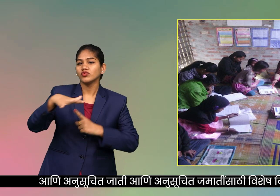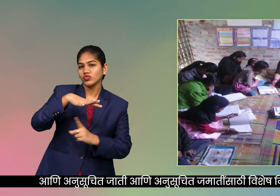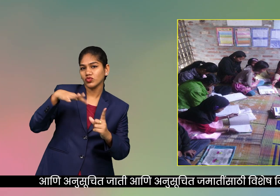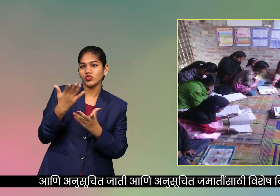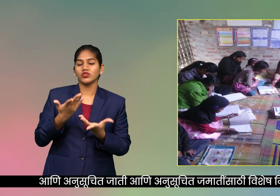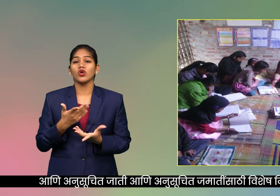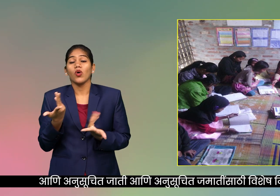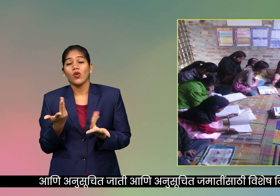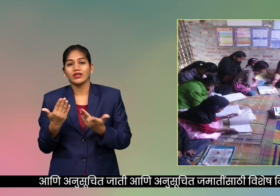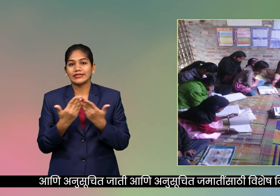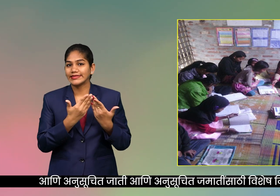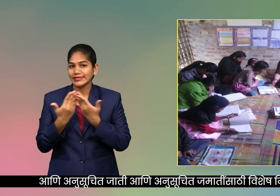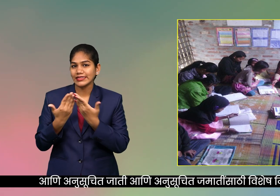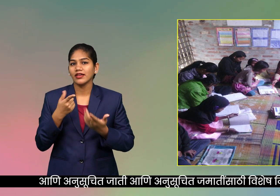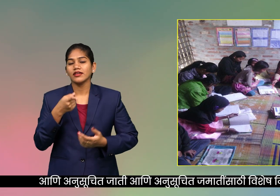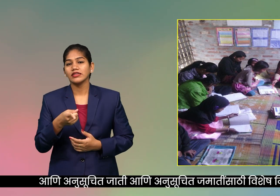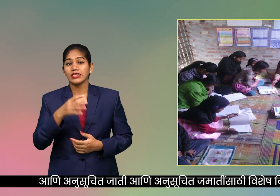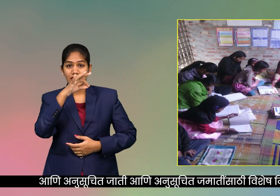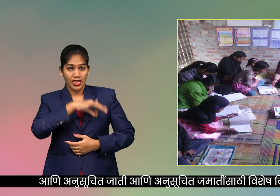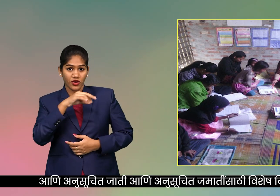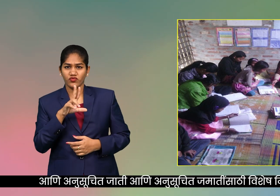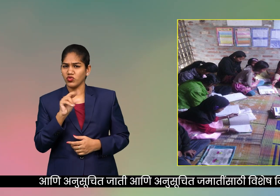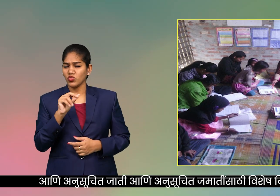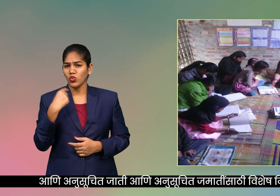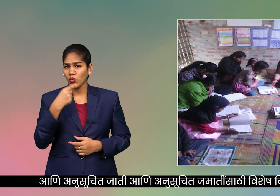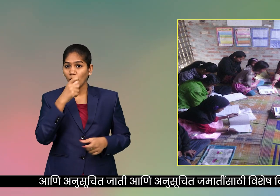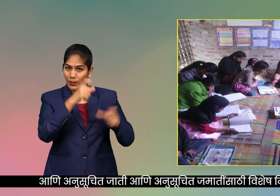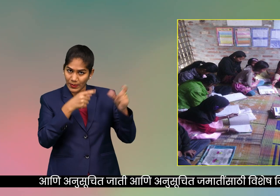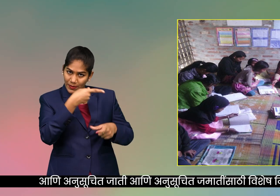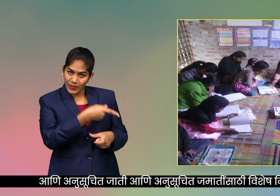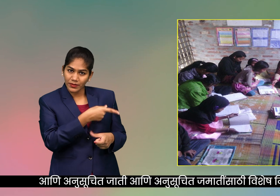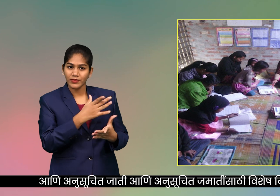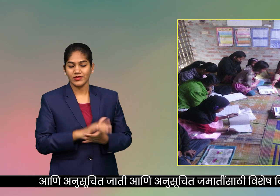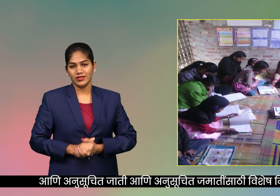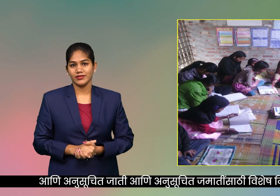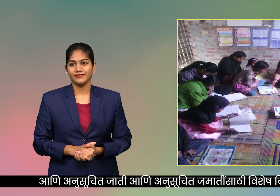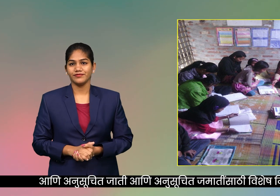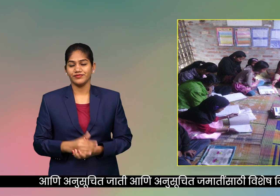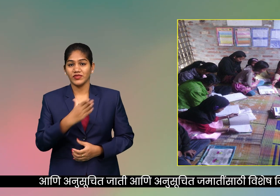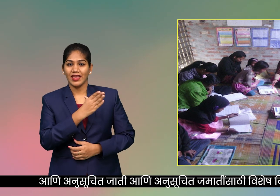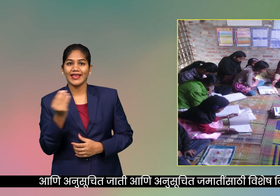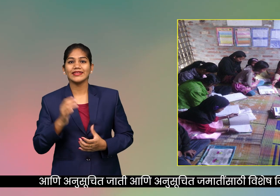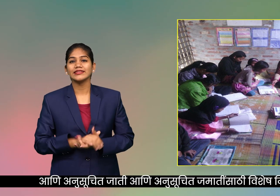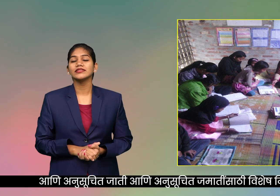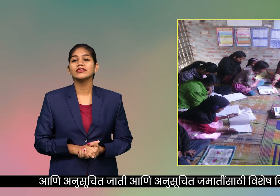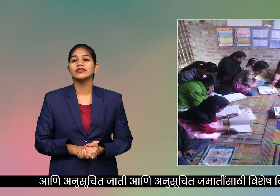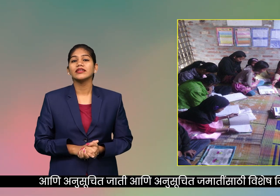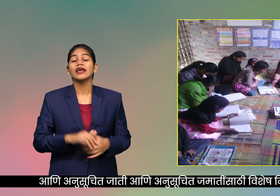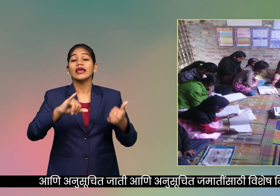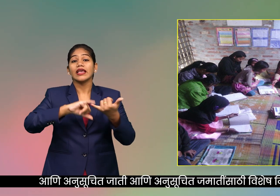आणि अनुसूचित जाती आणि अनुसूचित जमातींसाठी विशेष नियम बनवू शकते.